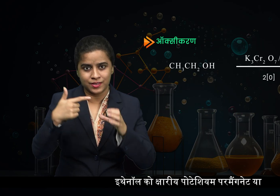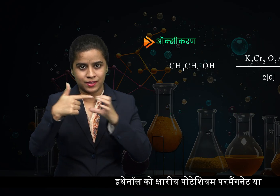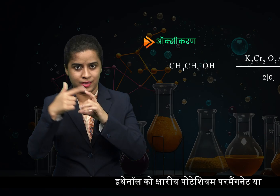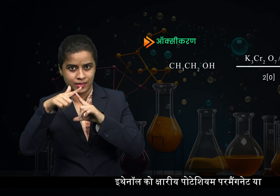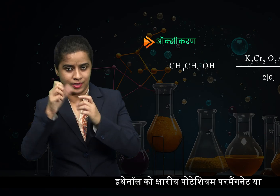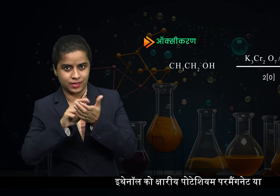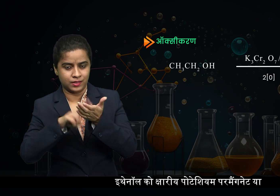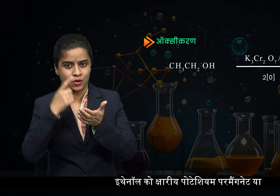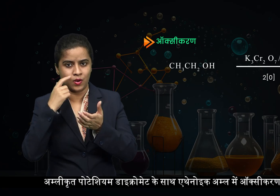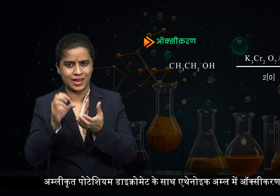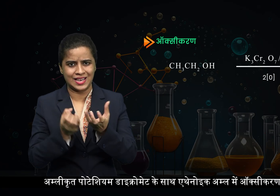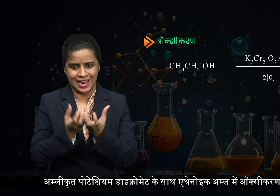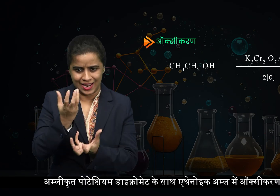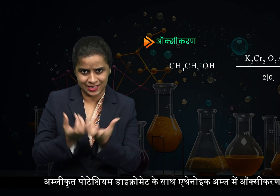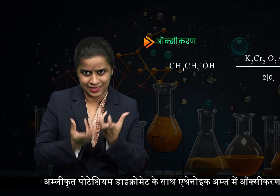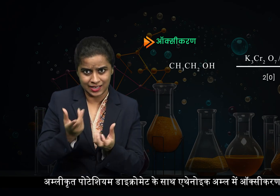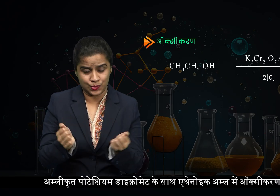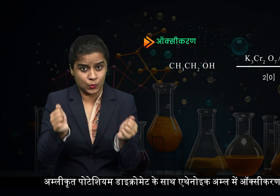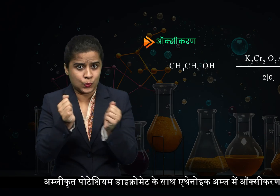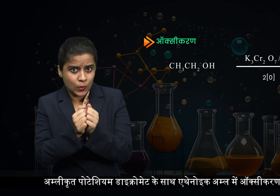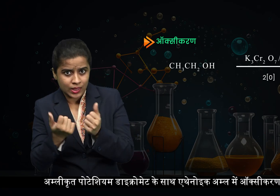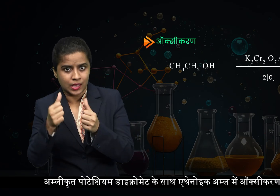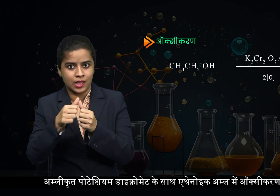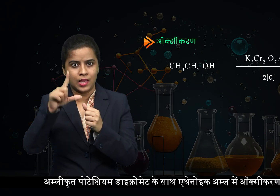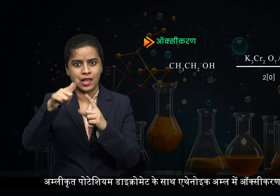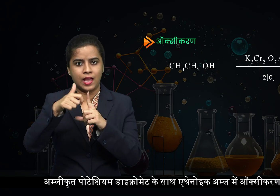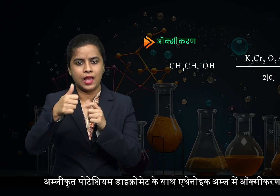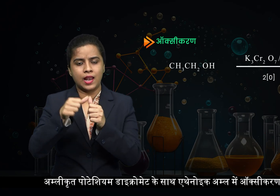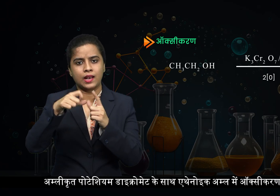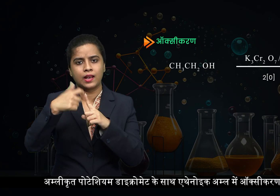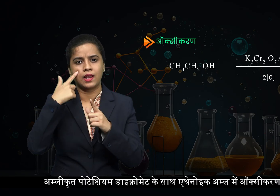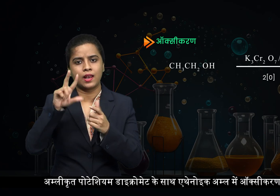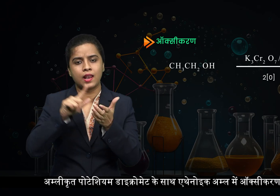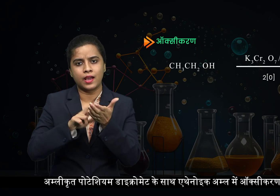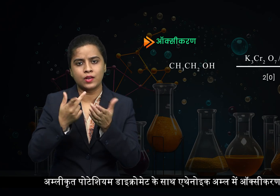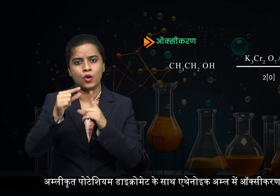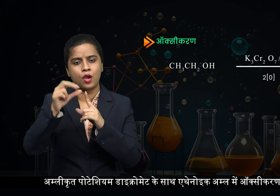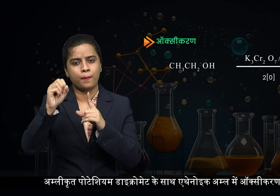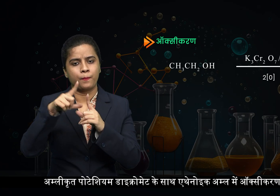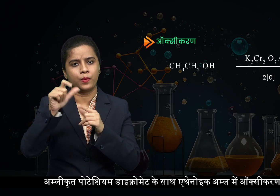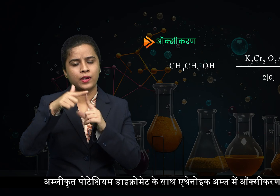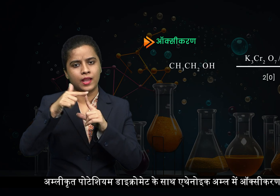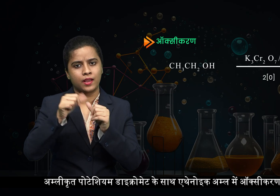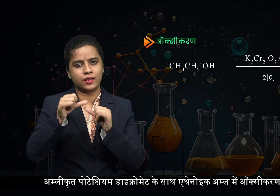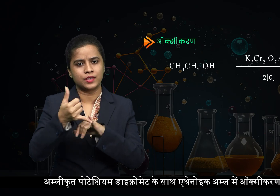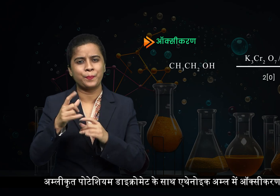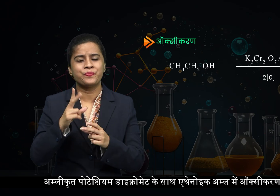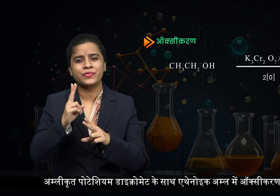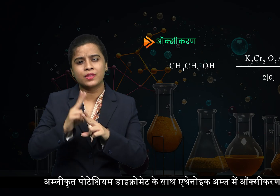परमैंगनेट या अम्लीकृत पोटेशियम डाइक्रोमेट के साथ एथेनोइक अम्ल में ऑक्सीकरण